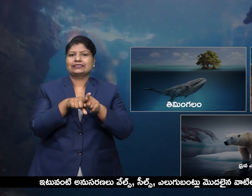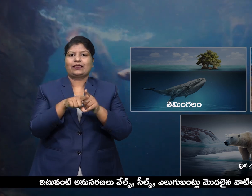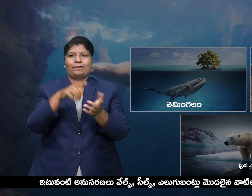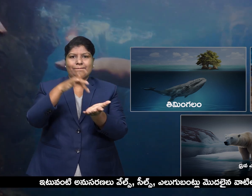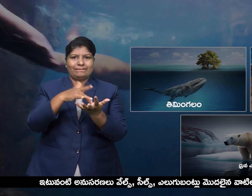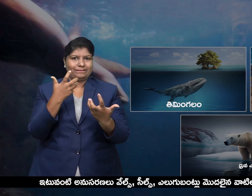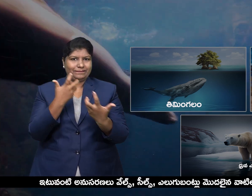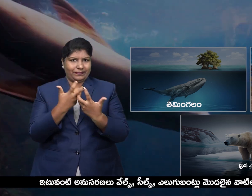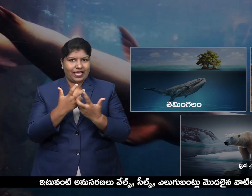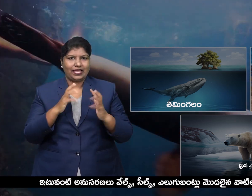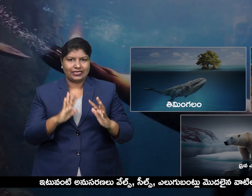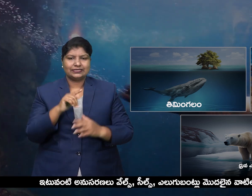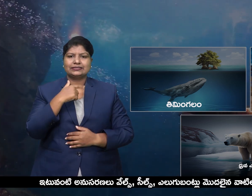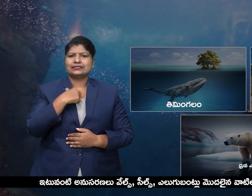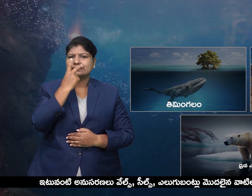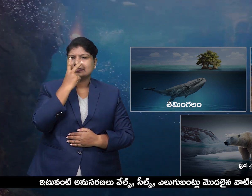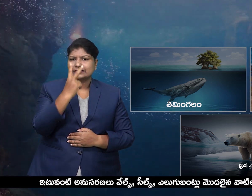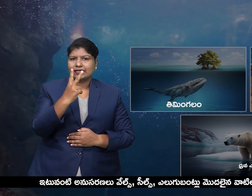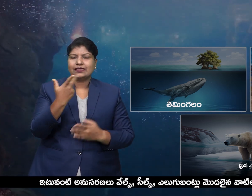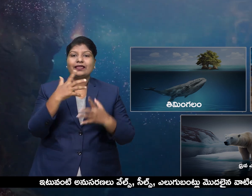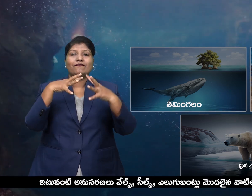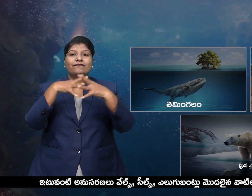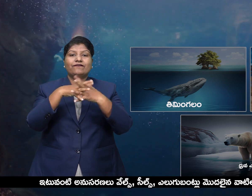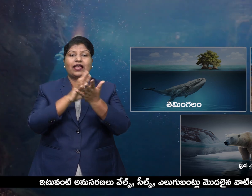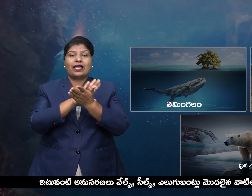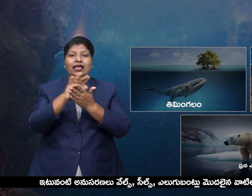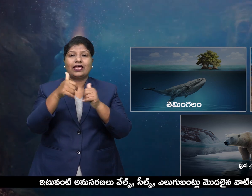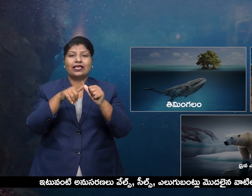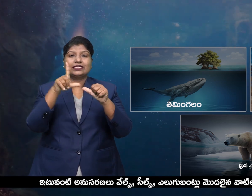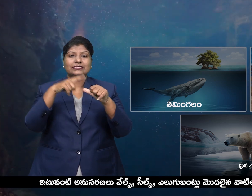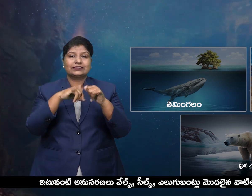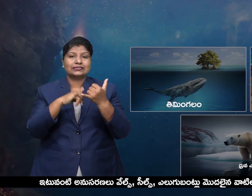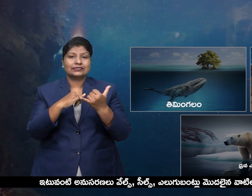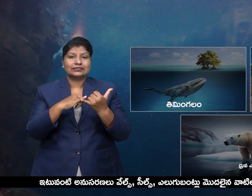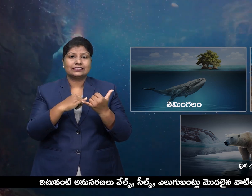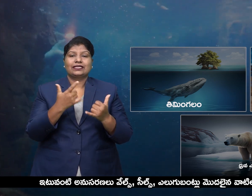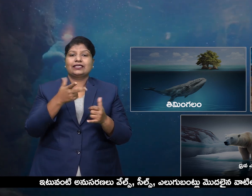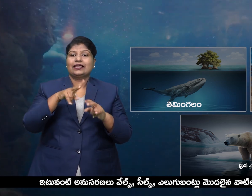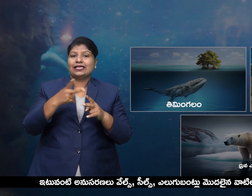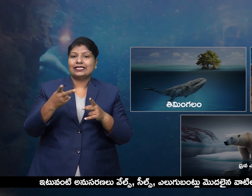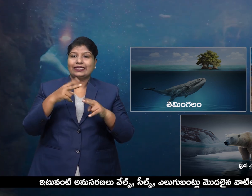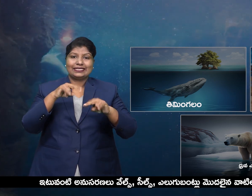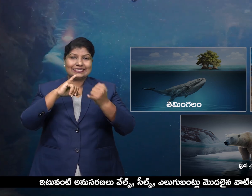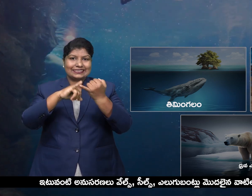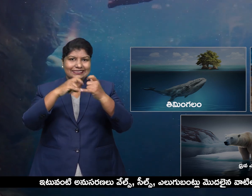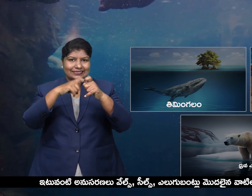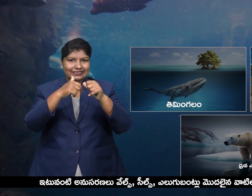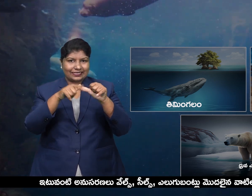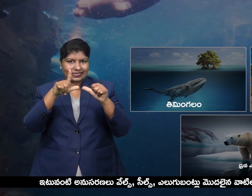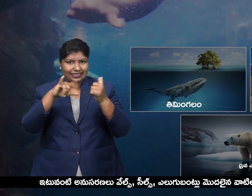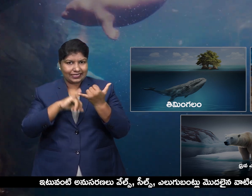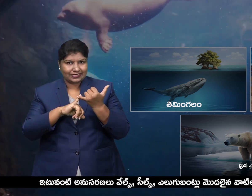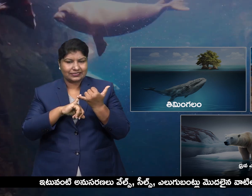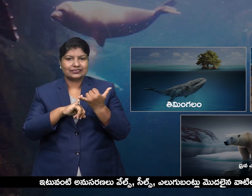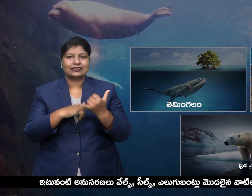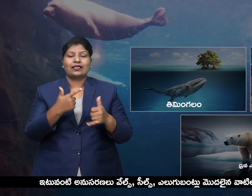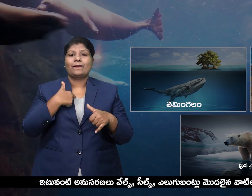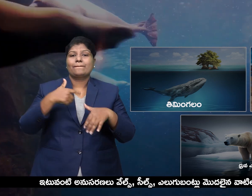ఇటువంటి అనుసరణలు వేల్స్, సీల్స్, ఎలుగుబంట్లు మొదలైన వాటిలో చూడవచ్చు.